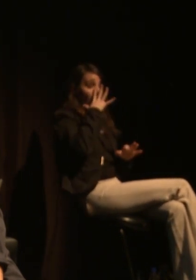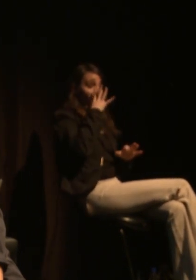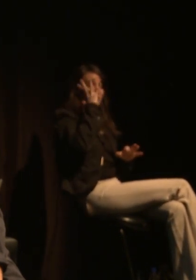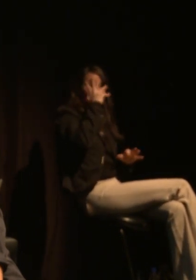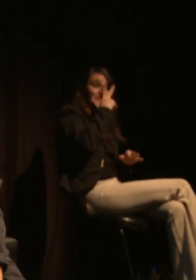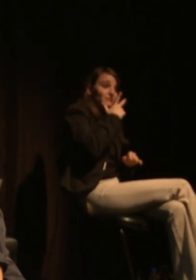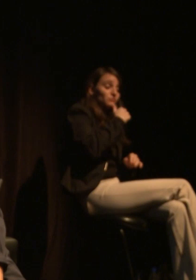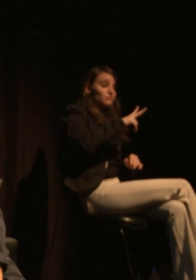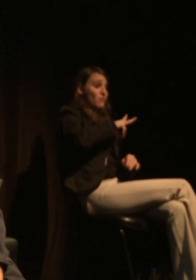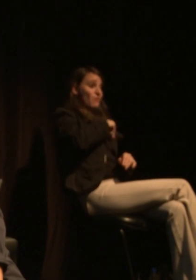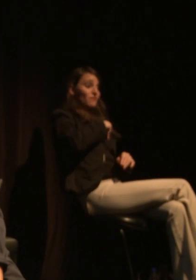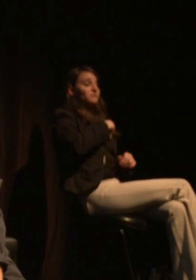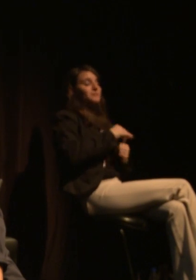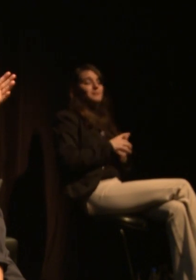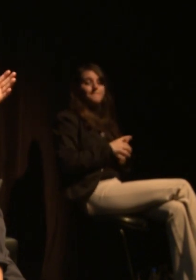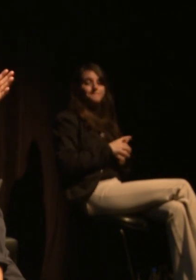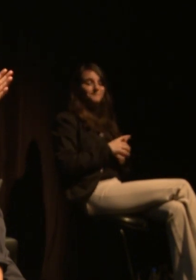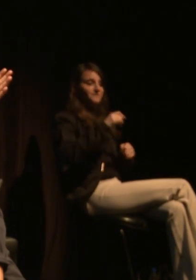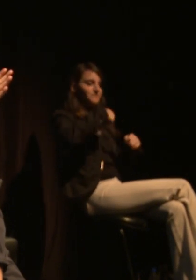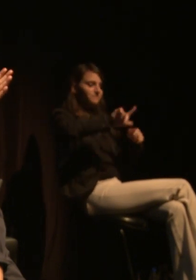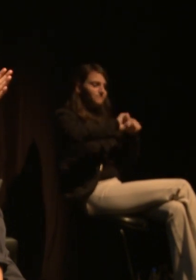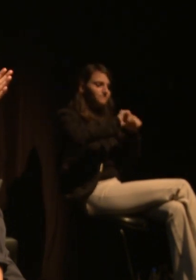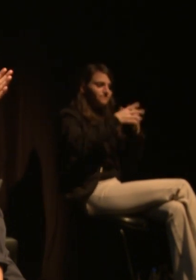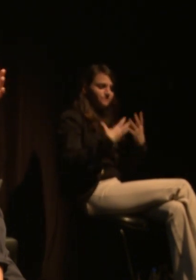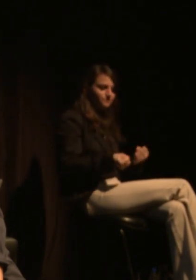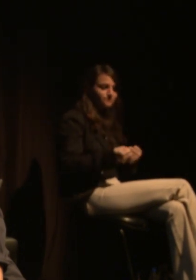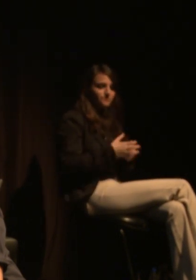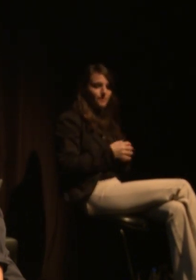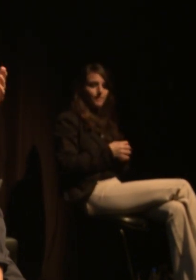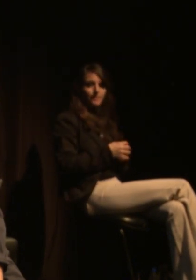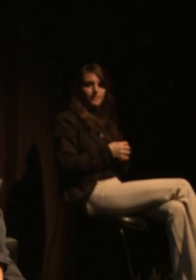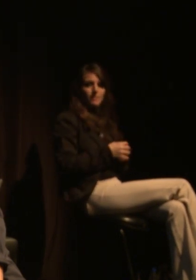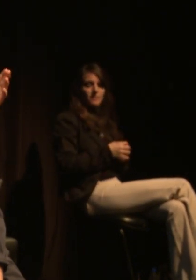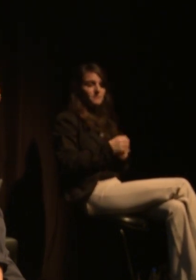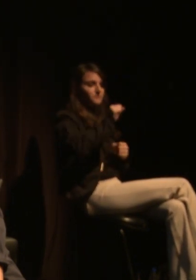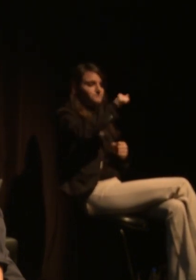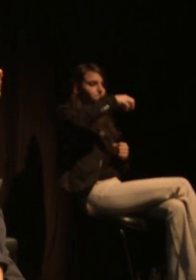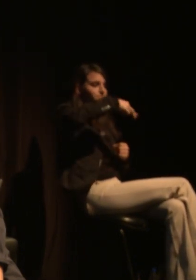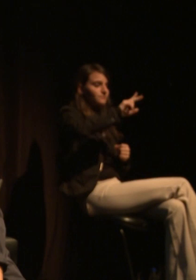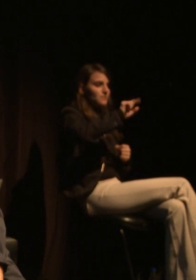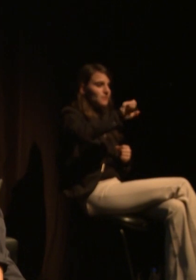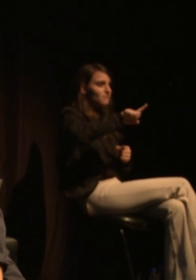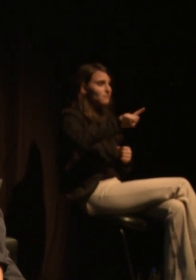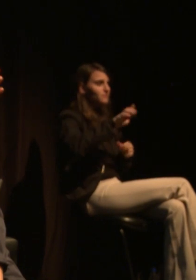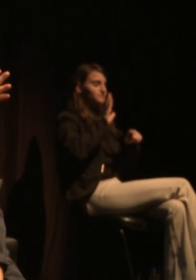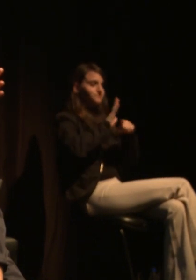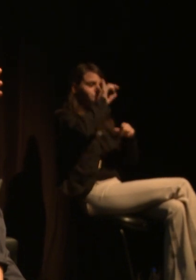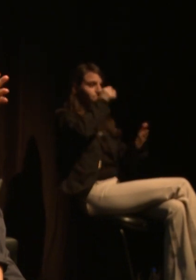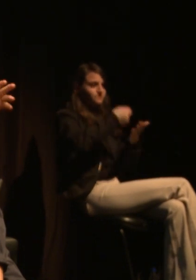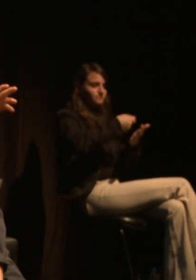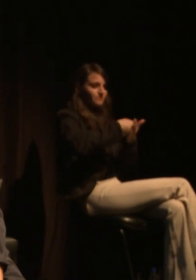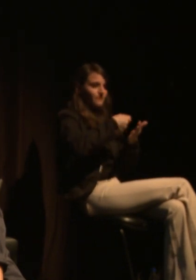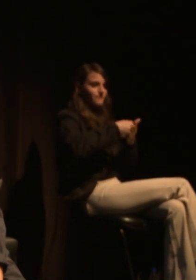deslumbre. E fui e comecei a fazer geral. E aí o Samuel obrigava